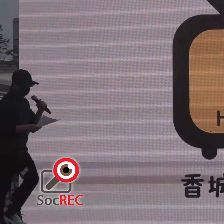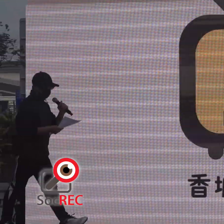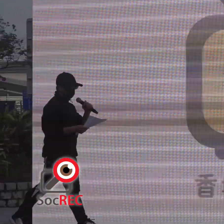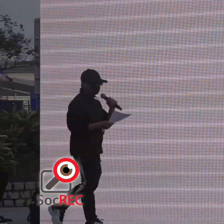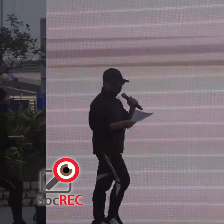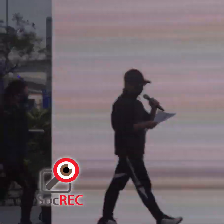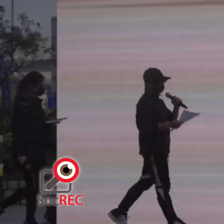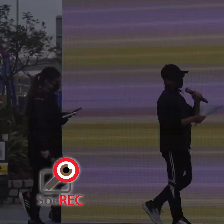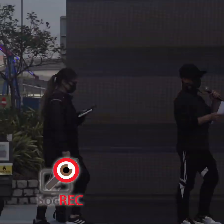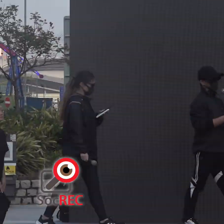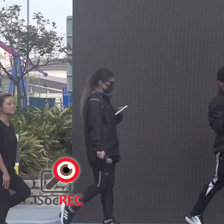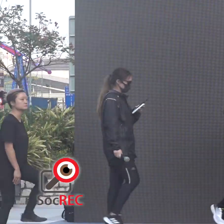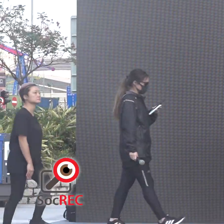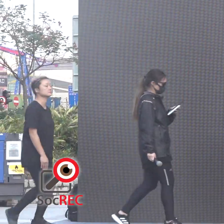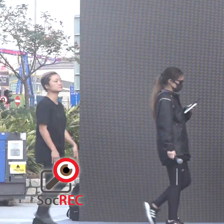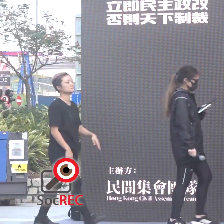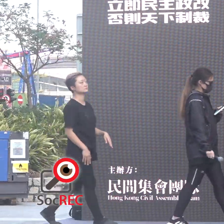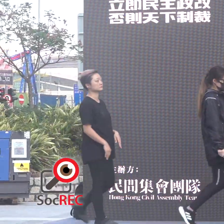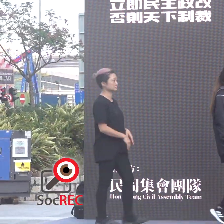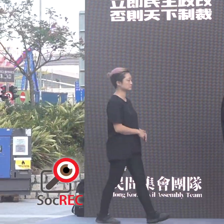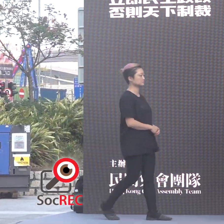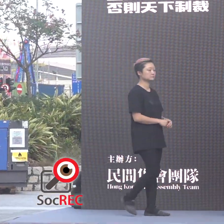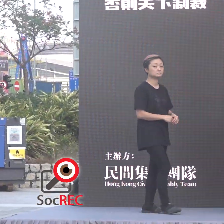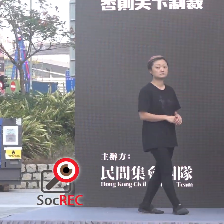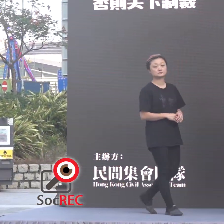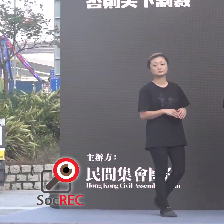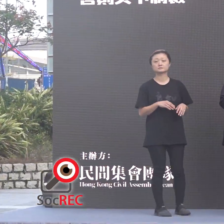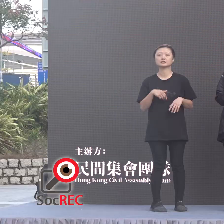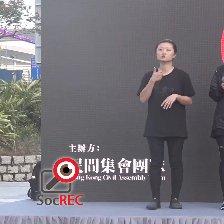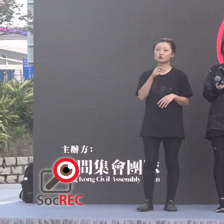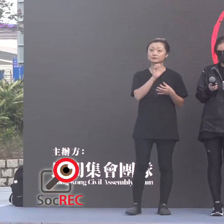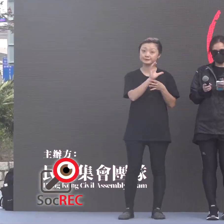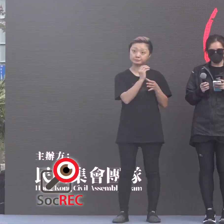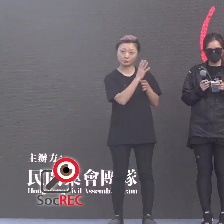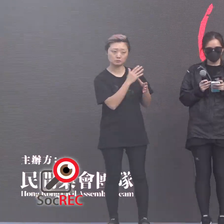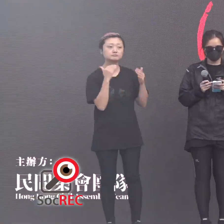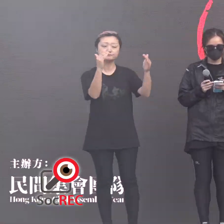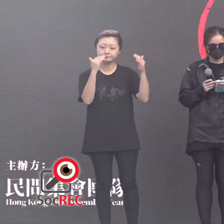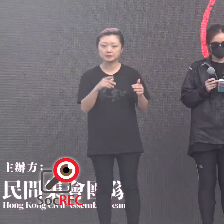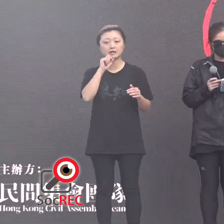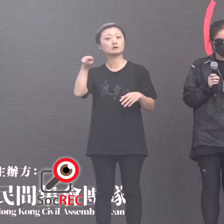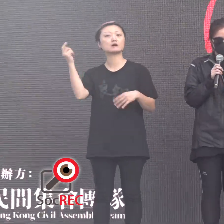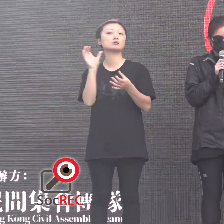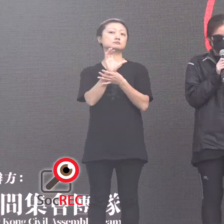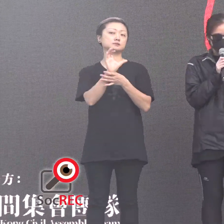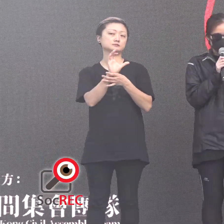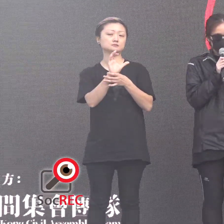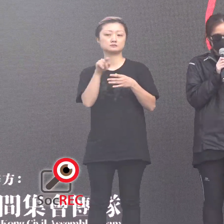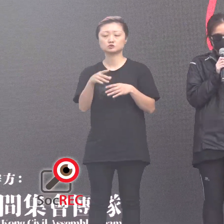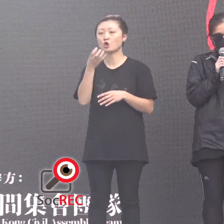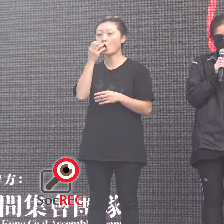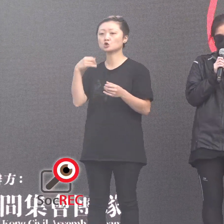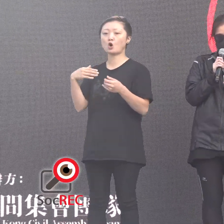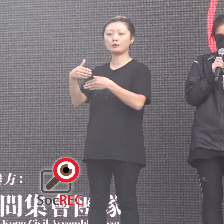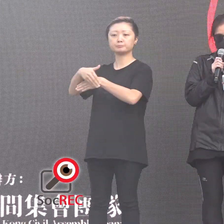多謝台灣香港本土聯盟的短片。跟住落嚟就係香港邊城青年製作嘅短片啦。 Next up,